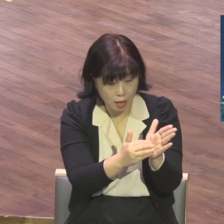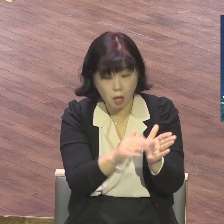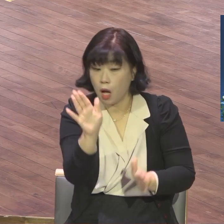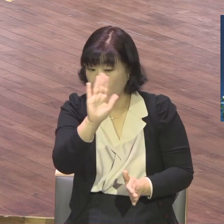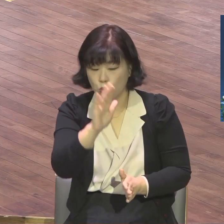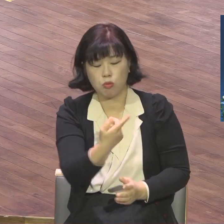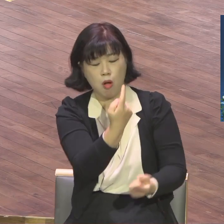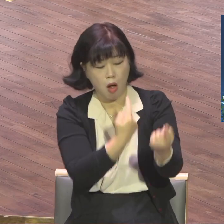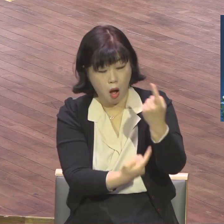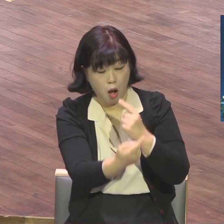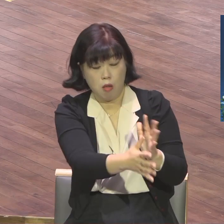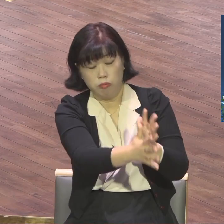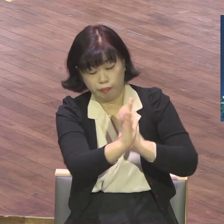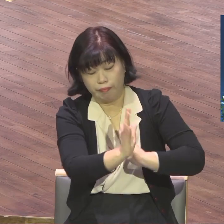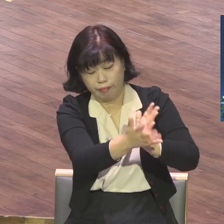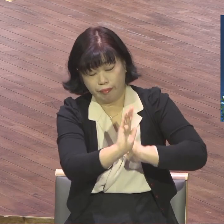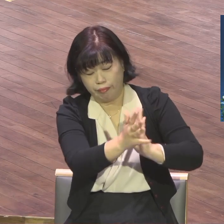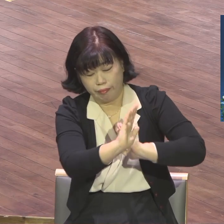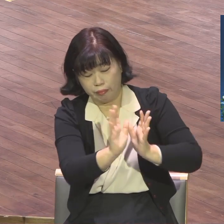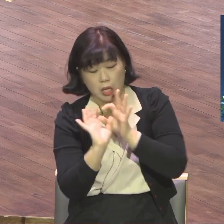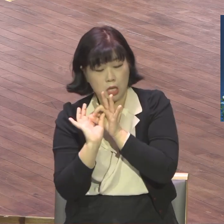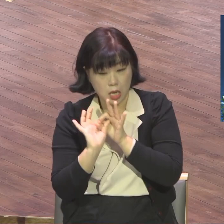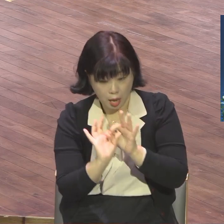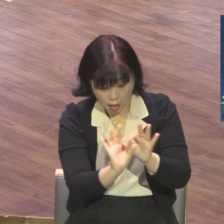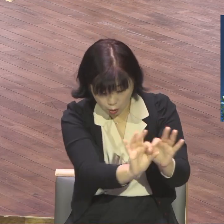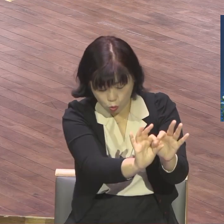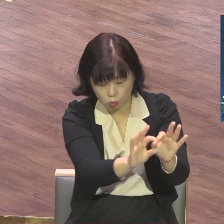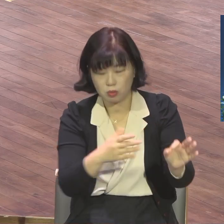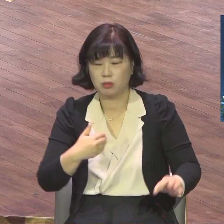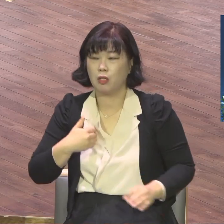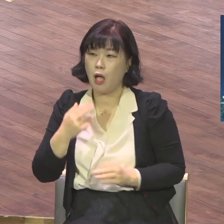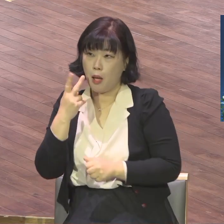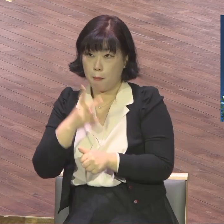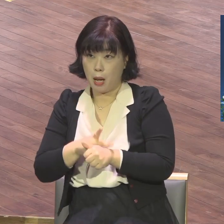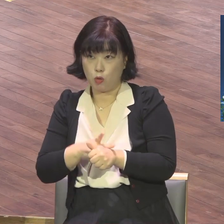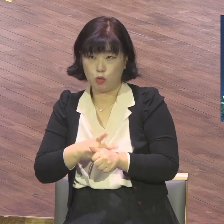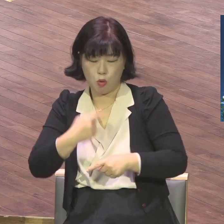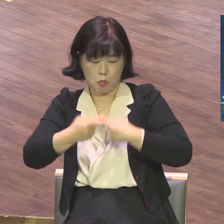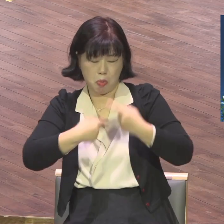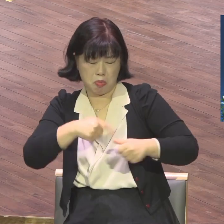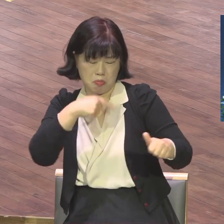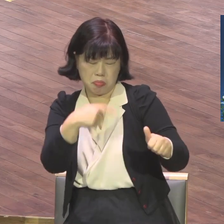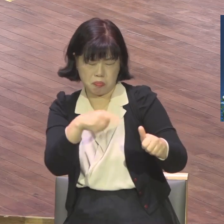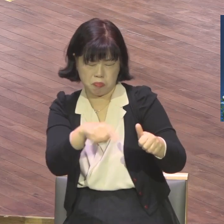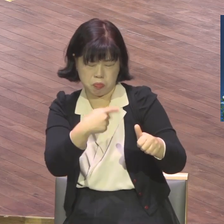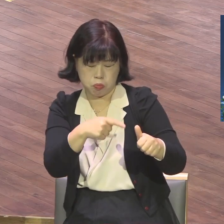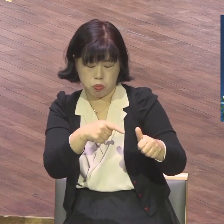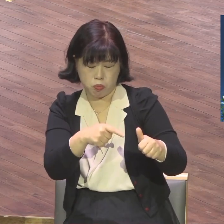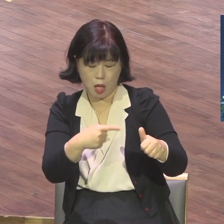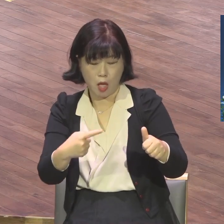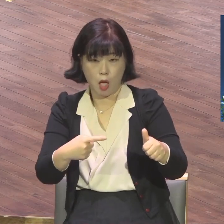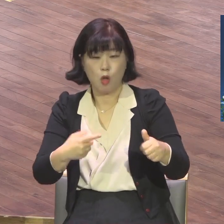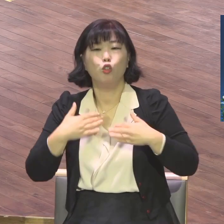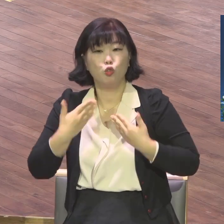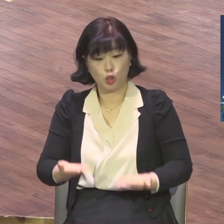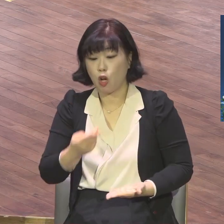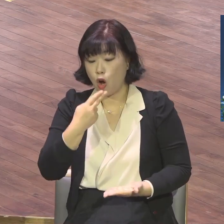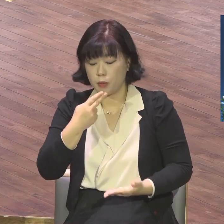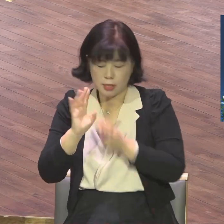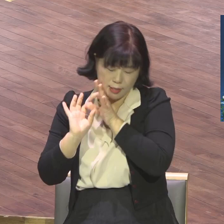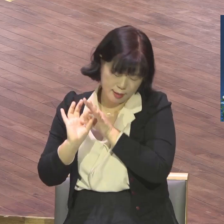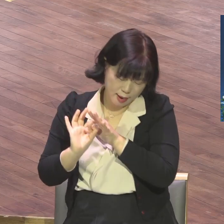역시 계속해서 그들을 맞이했습니다. 바울은 유대인을 비롯해서 수많은 이방인들을 만났고 그들에게 복음을 전개했습니다.